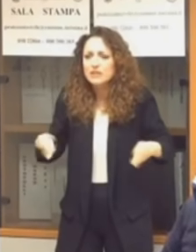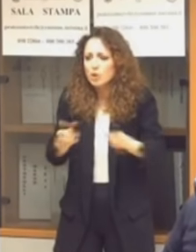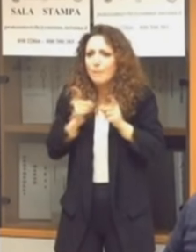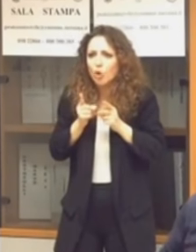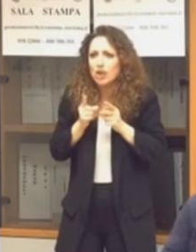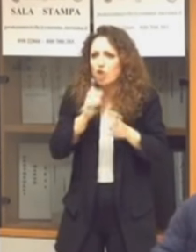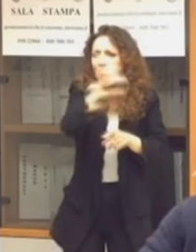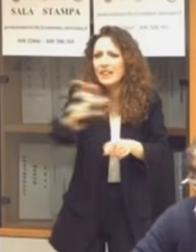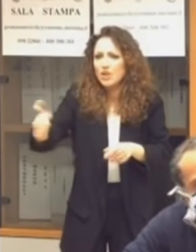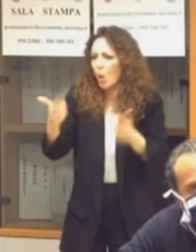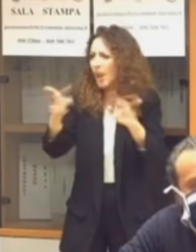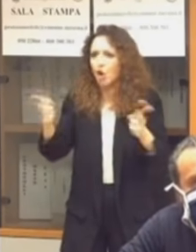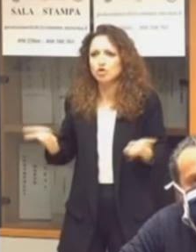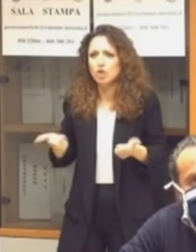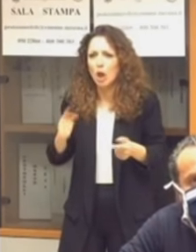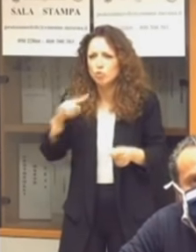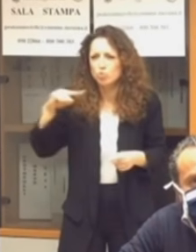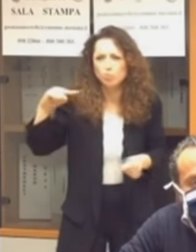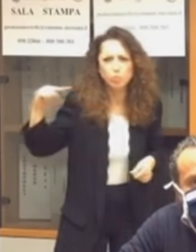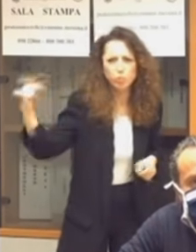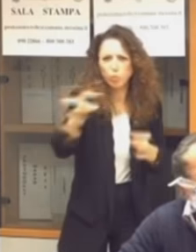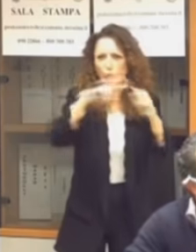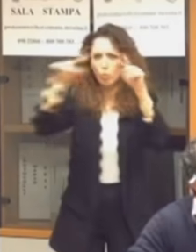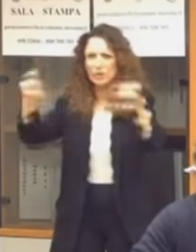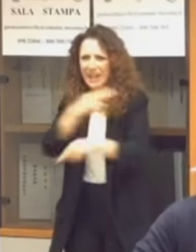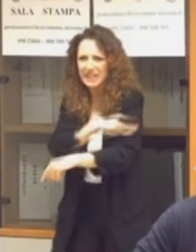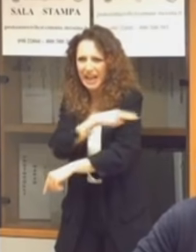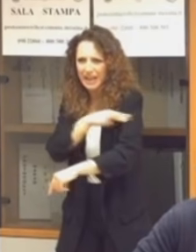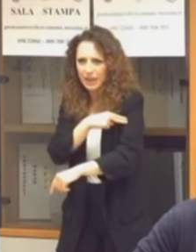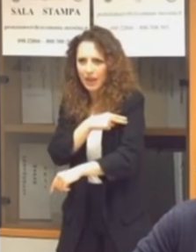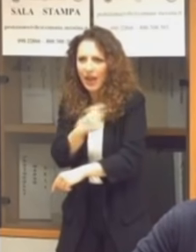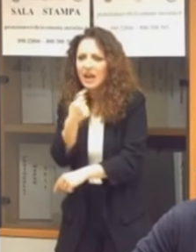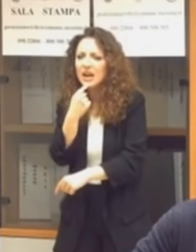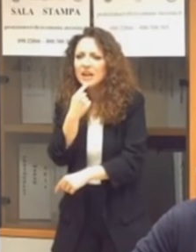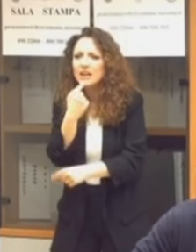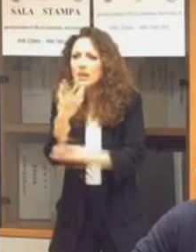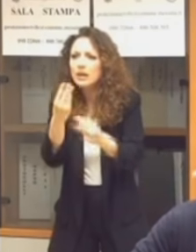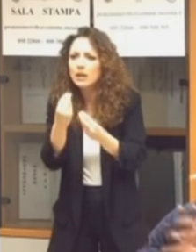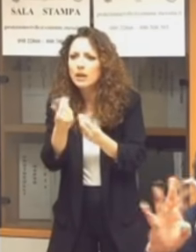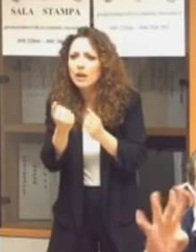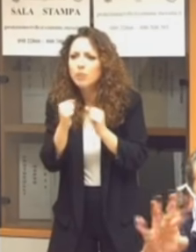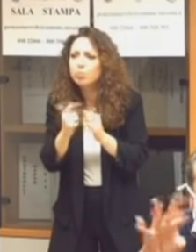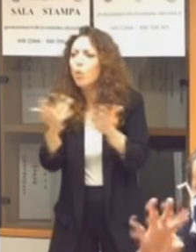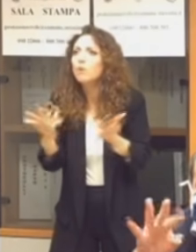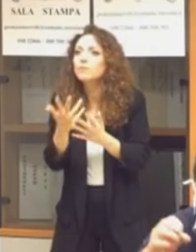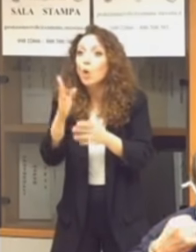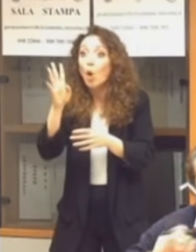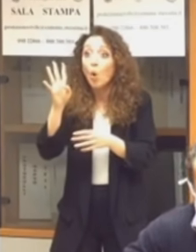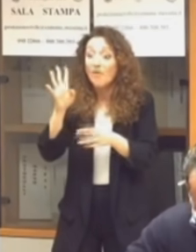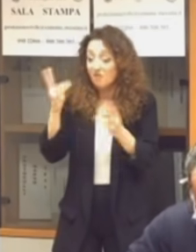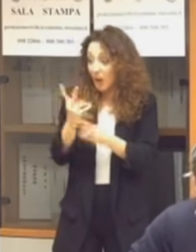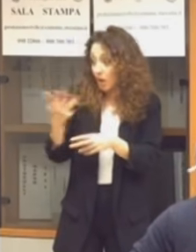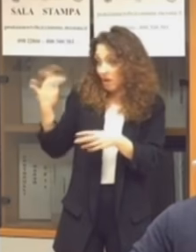in tutti i presidi sanitari. Ma chi è che si può permettere di bruciare 40 giorni, 40 giorni